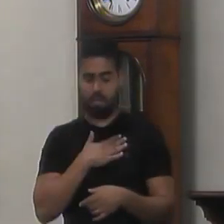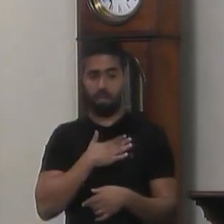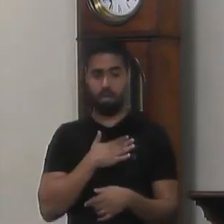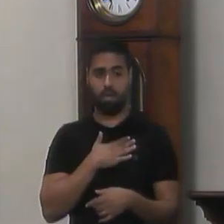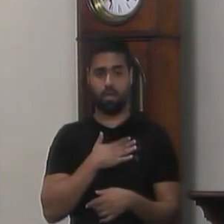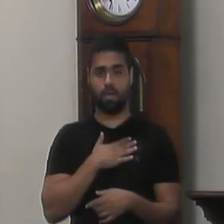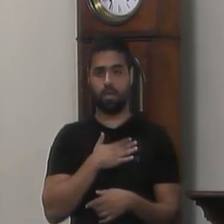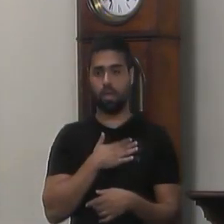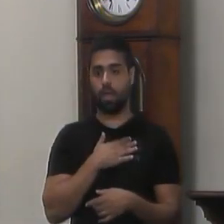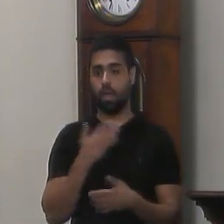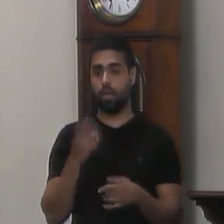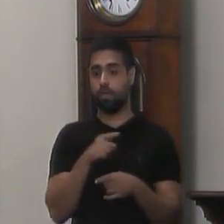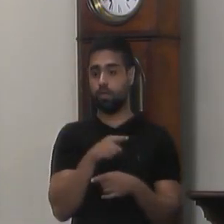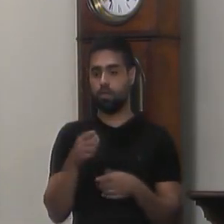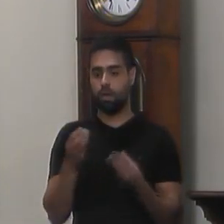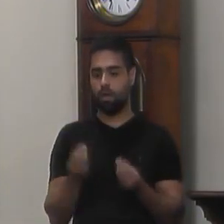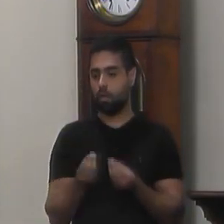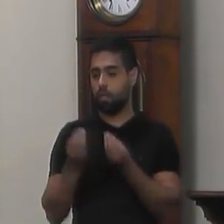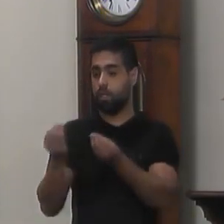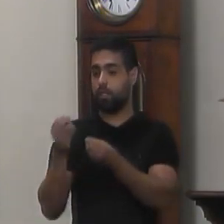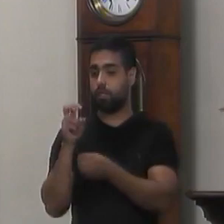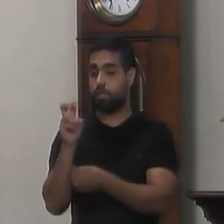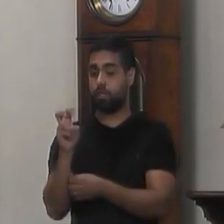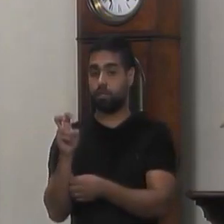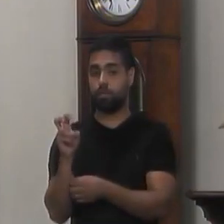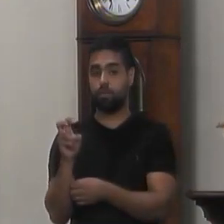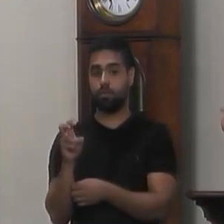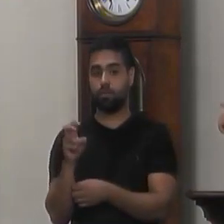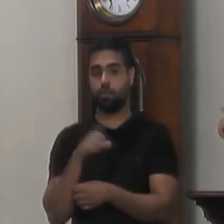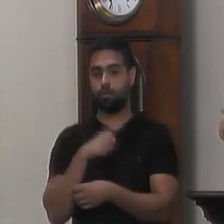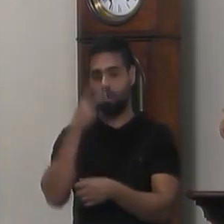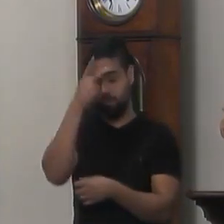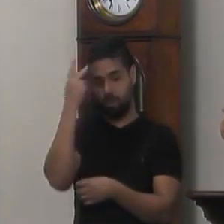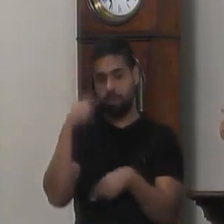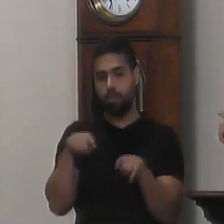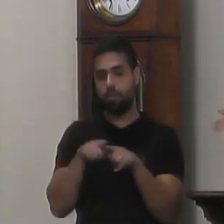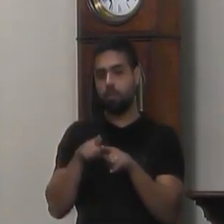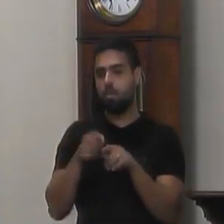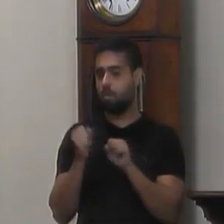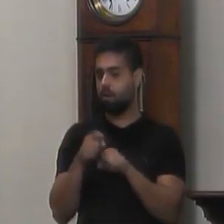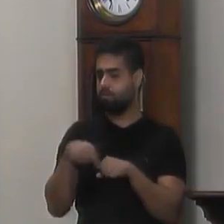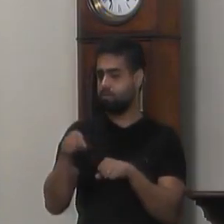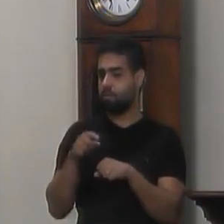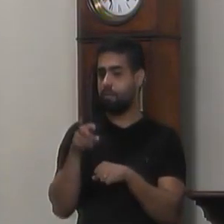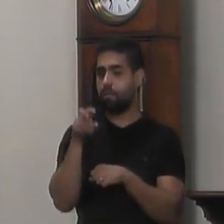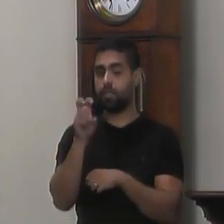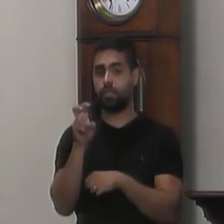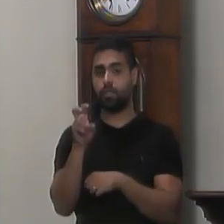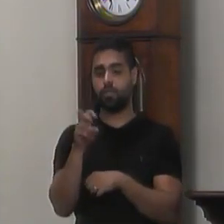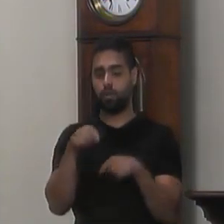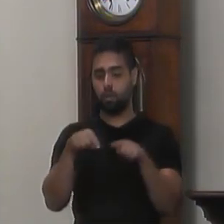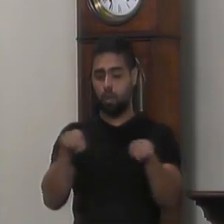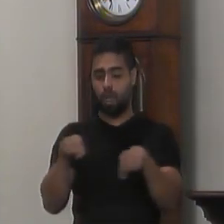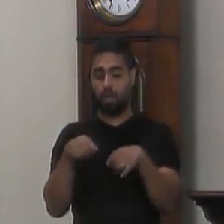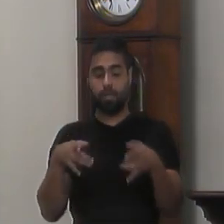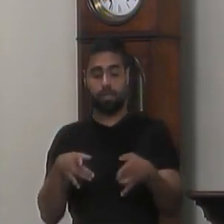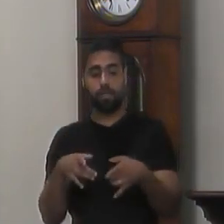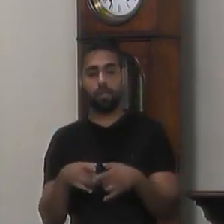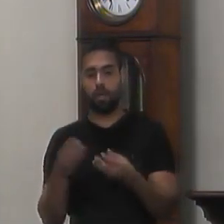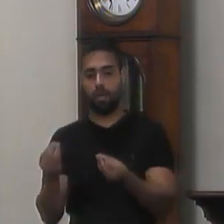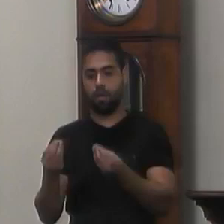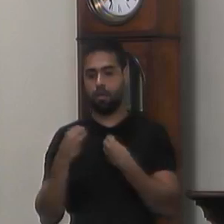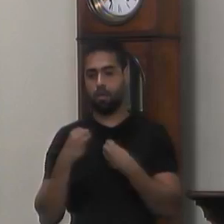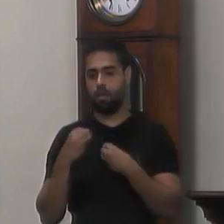semana eu doei 5 colchões de casal. Não, ainda tem um lá no meu bar lá, que tá lá, pode ir lá quem quiser ver. Foram 5 colchões de casal que eu ganhei.